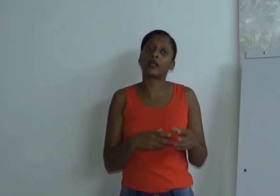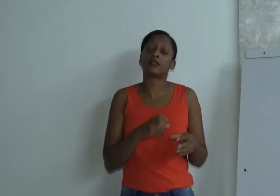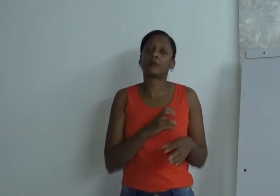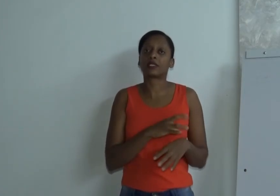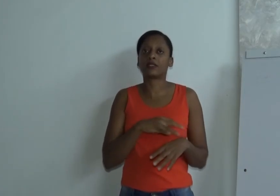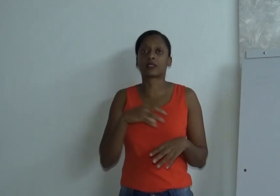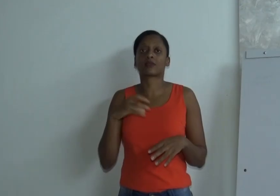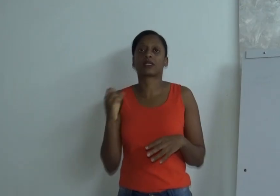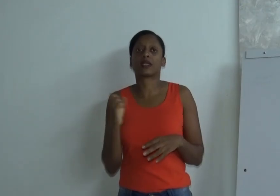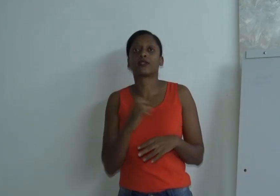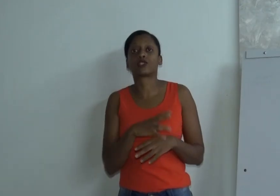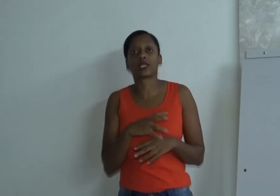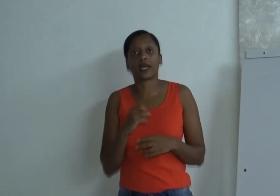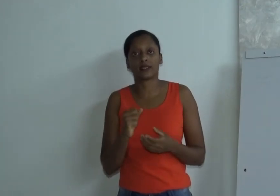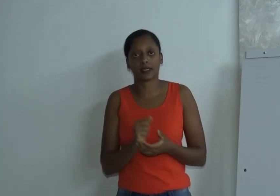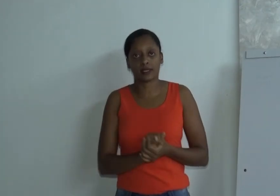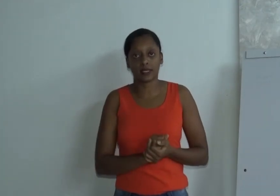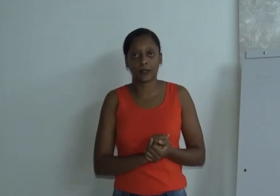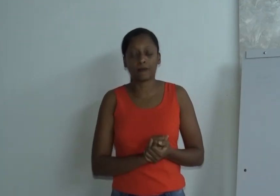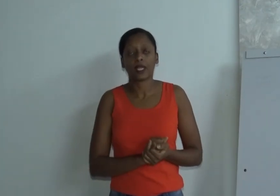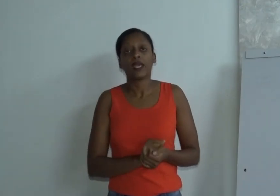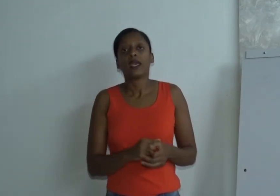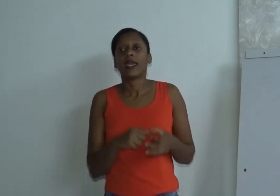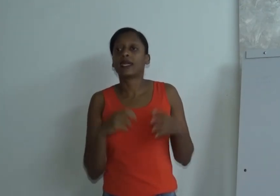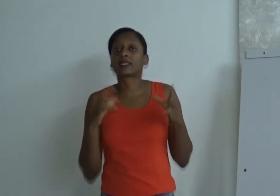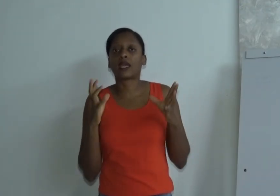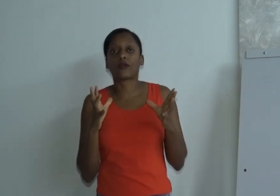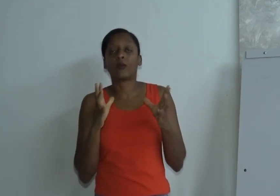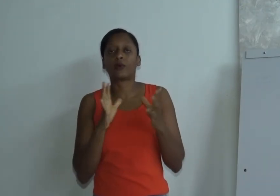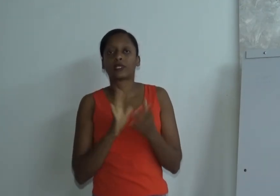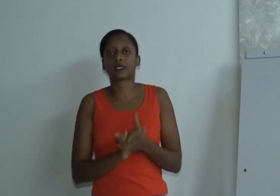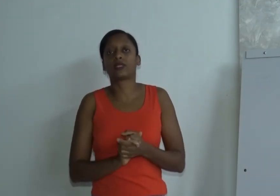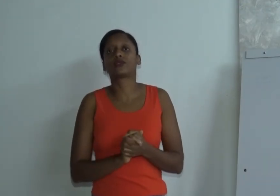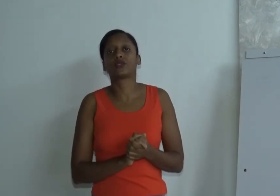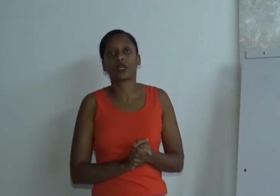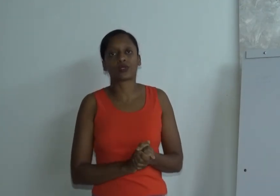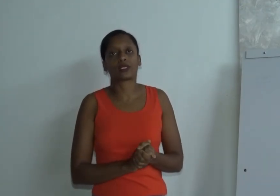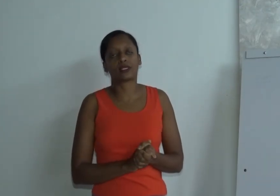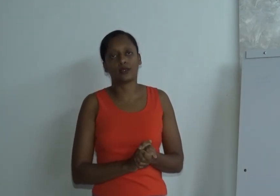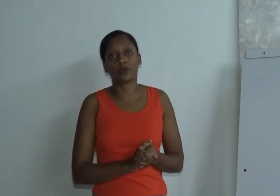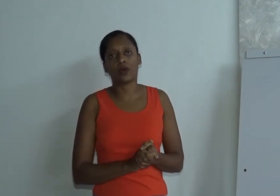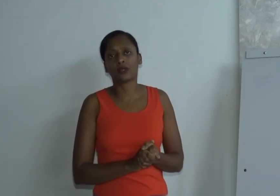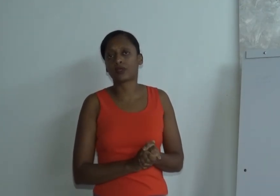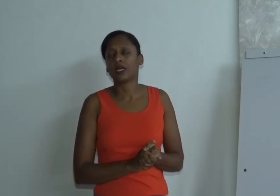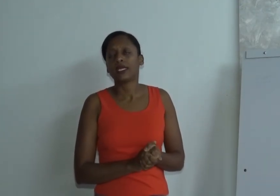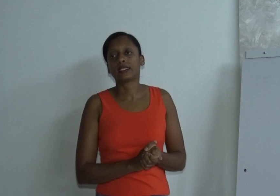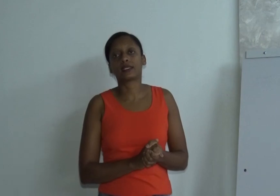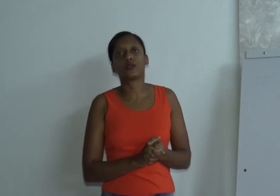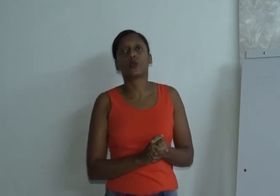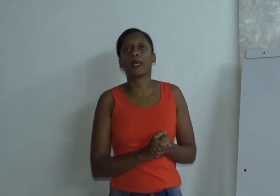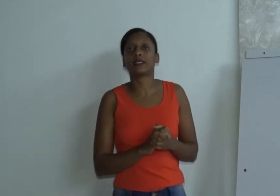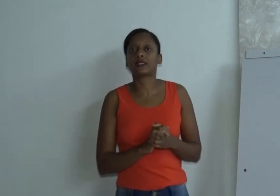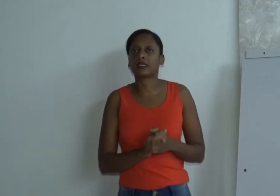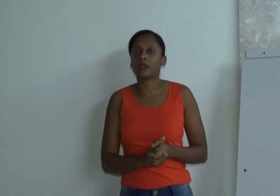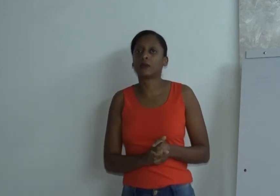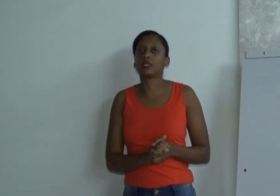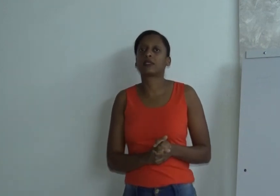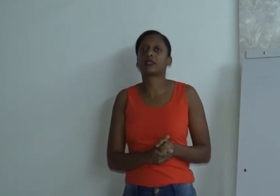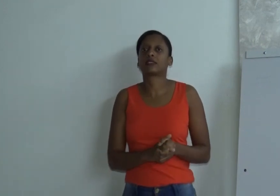já precisam ser retiradas dali. Essa é a composição do nosso tecido ósseo. Tecido bem simples,